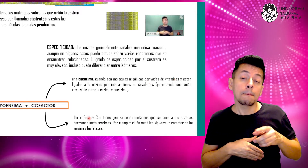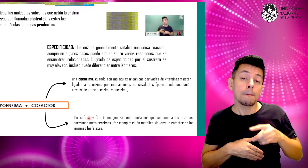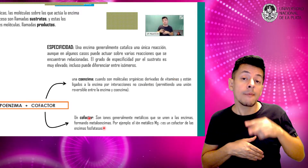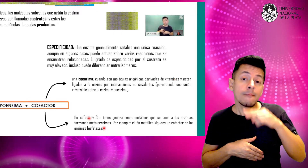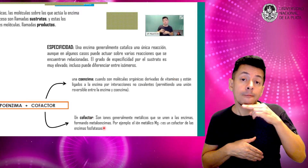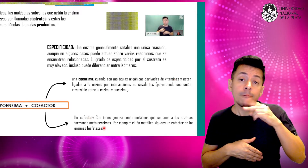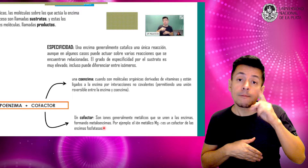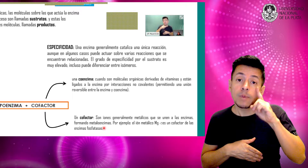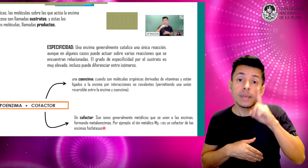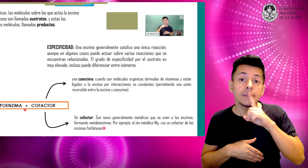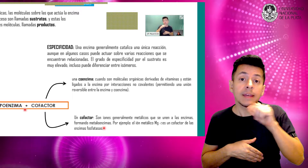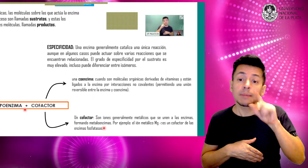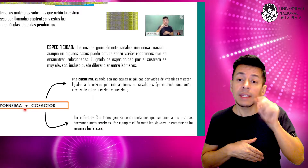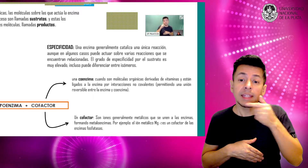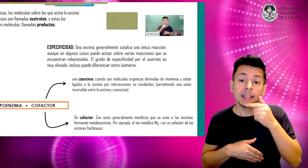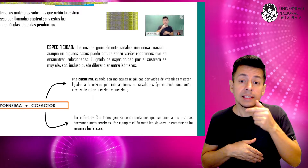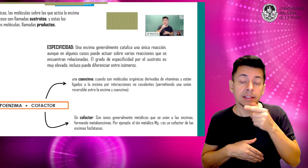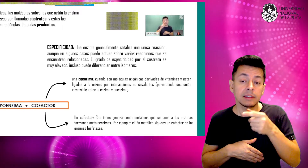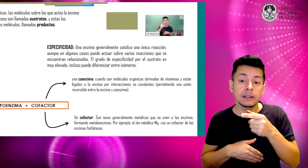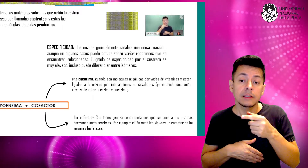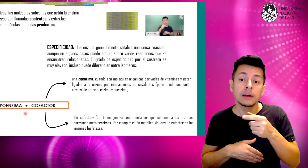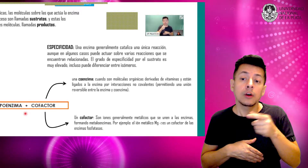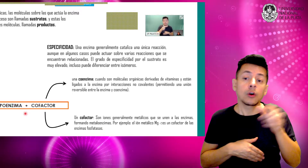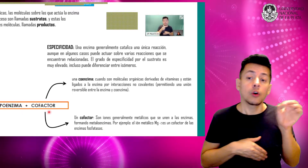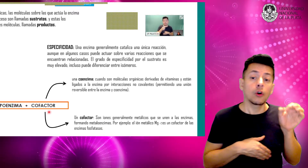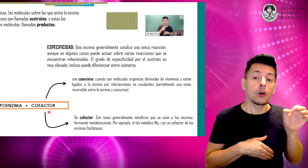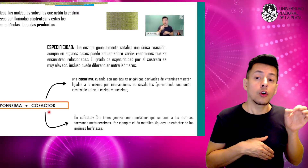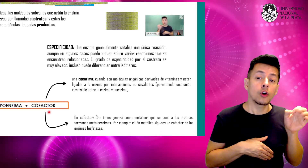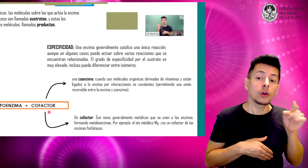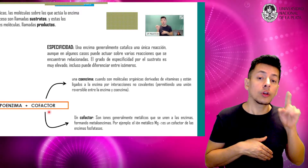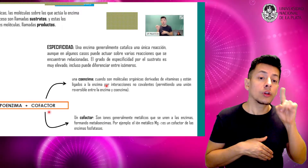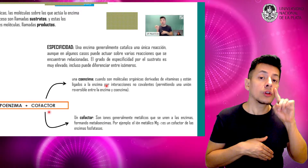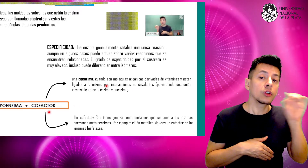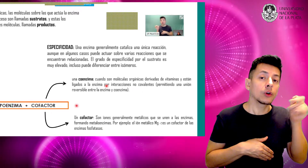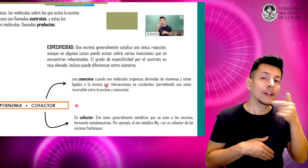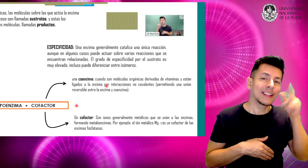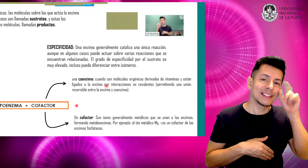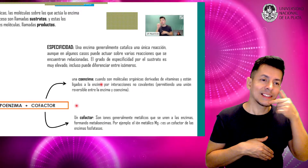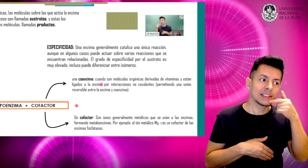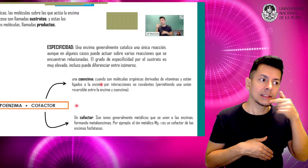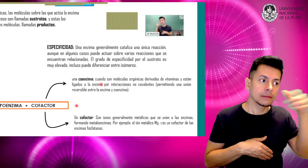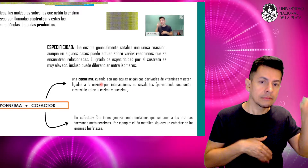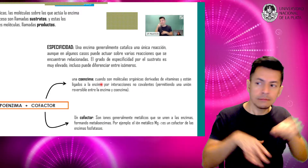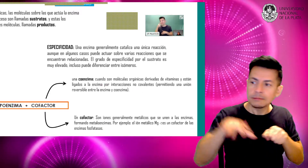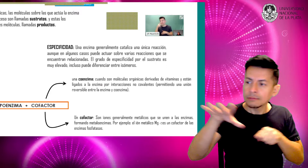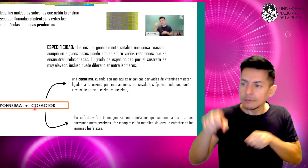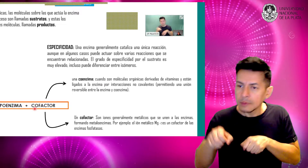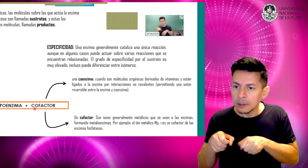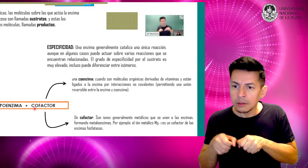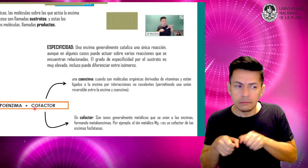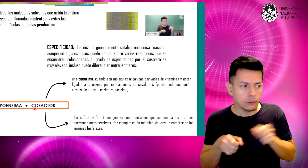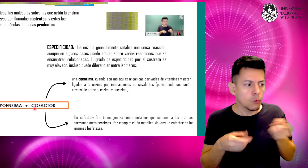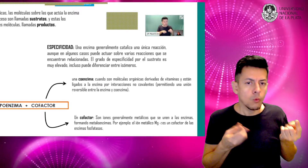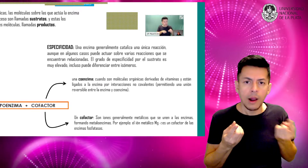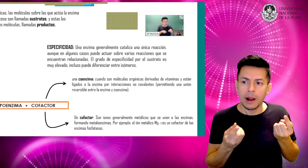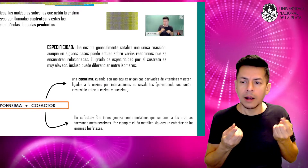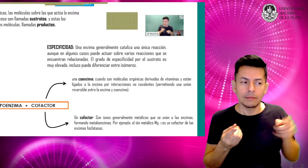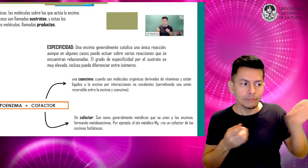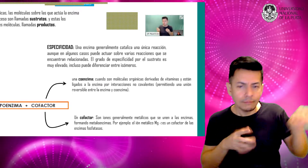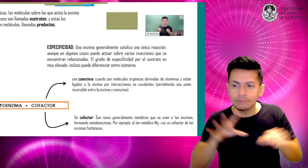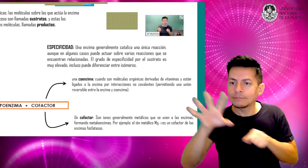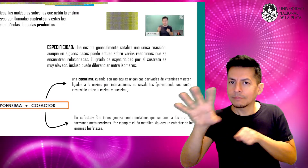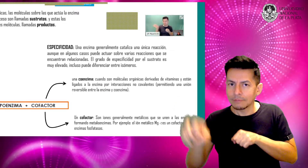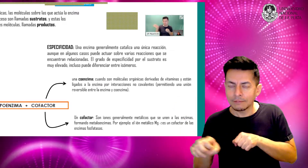iones metálicos. Entonces, la apoenzima se une a uno de esos dos compuestos y forma